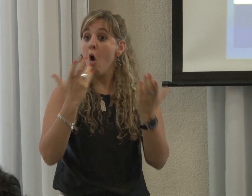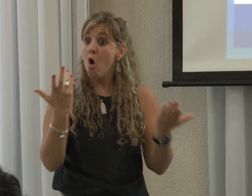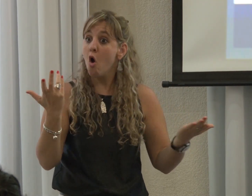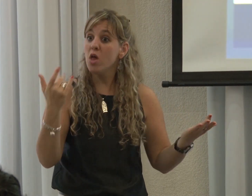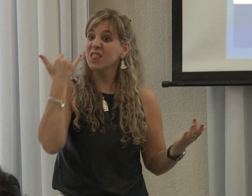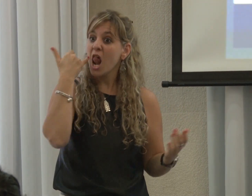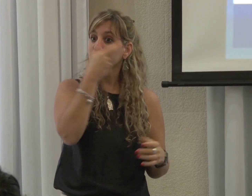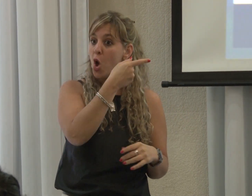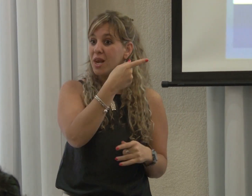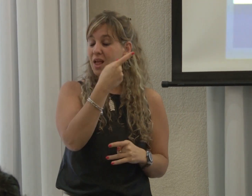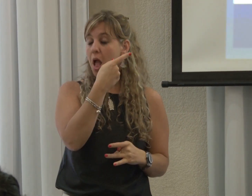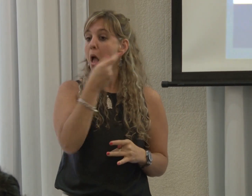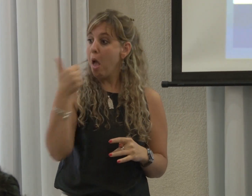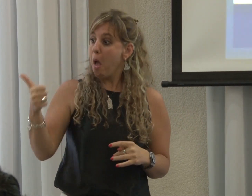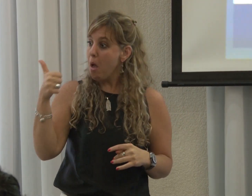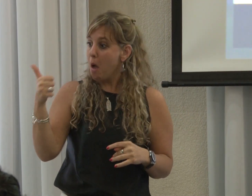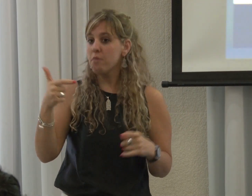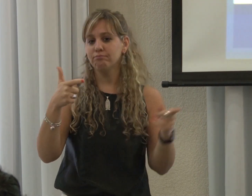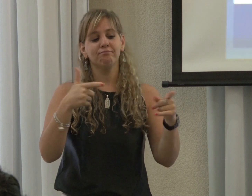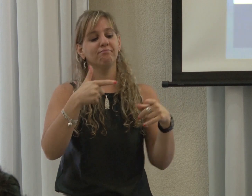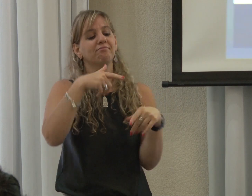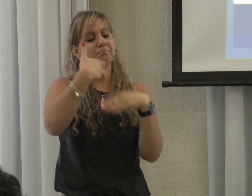y así fue la idea cómo surgió la idea del chat.